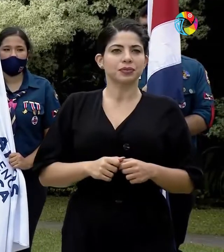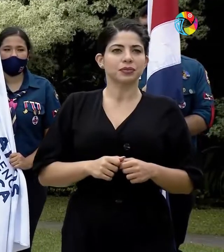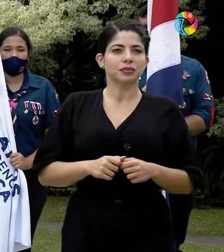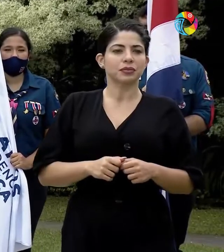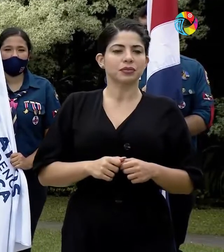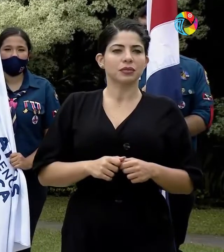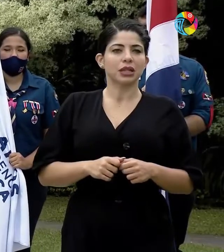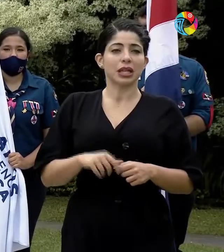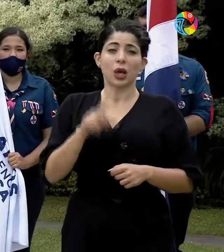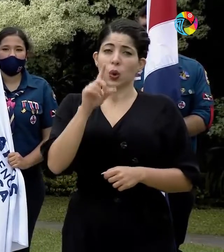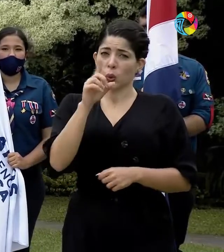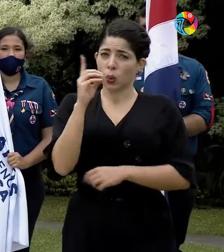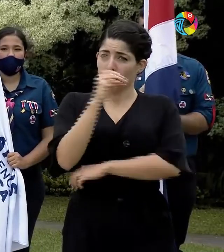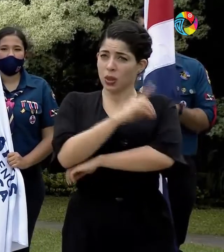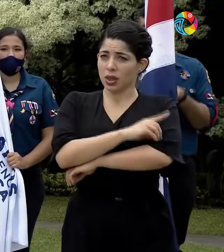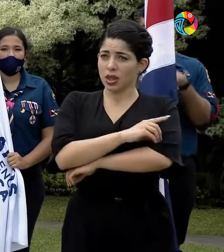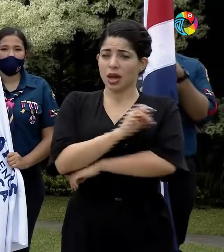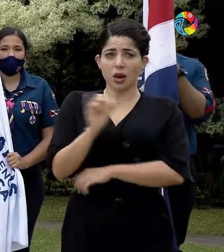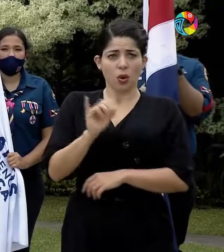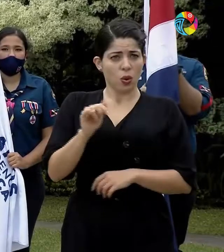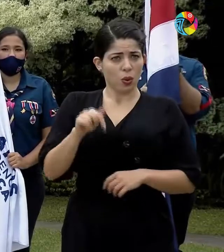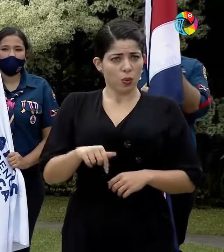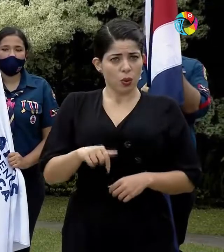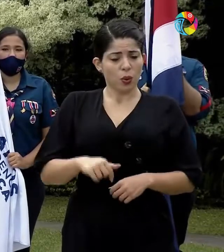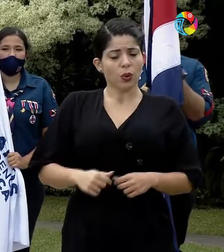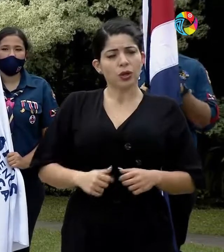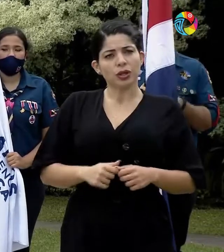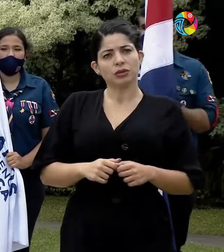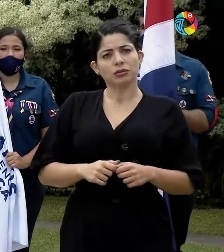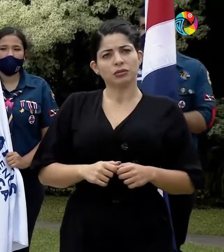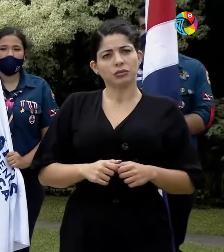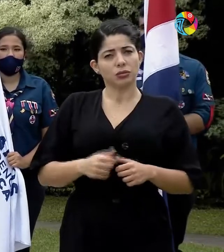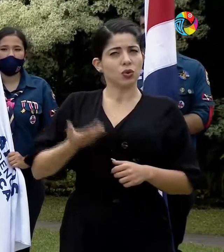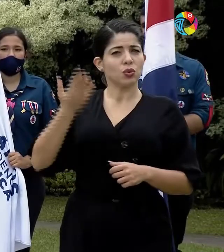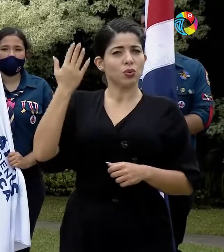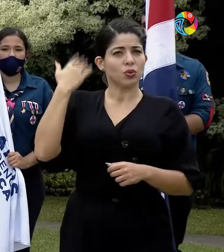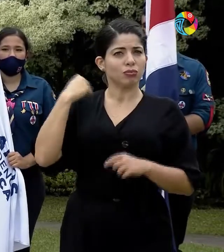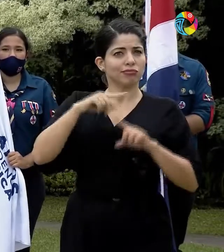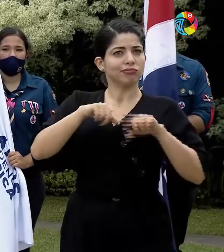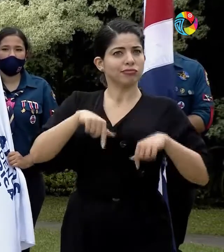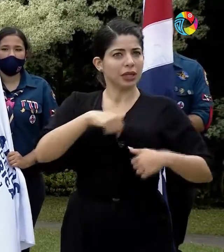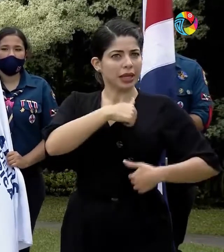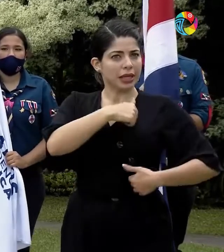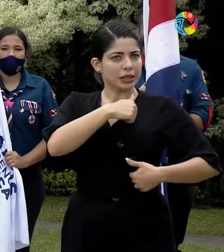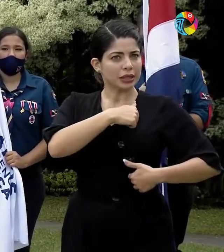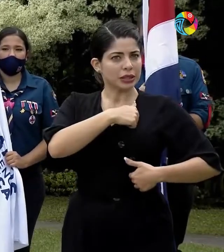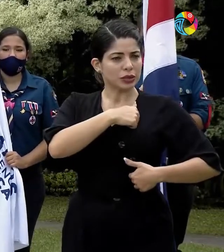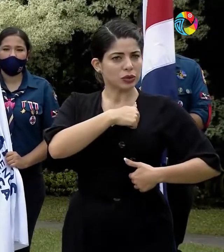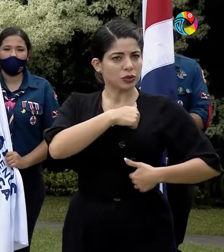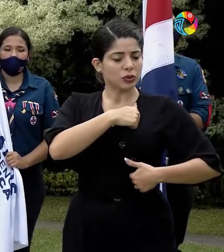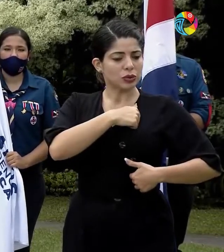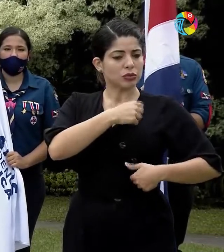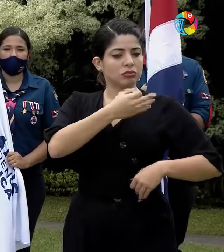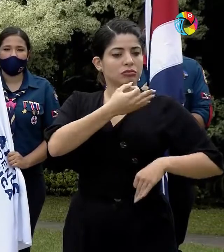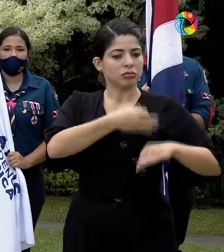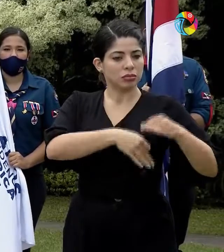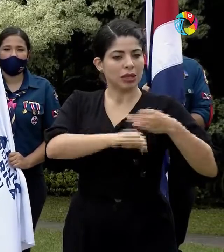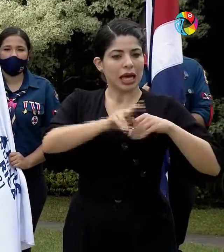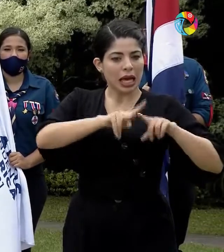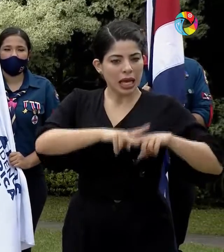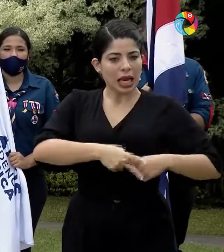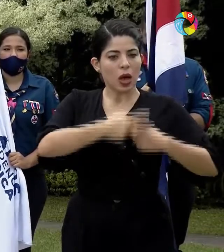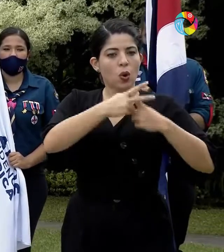y que un día como hoy se abolió el ejército y se inauguró una